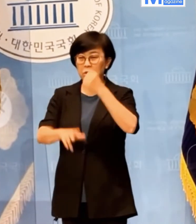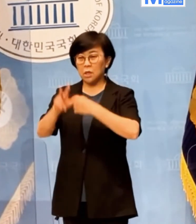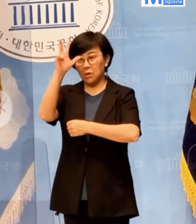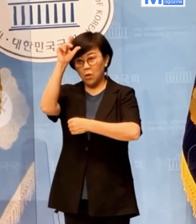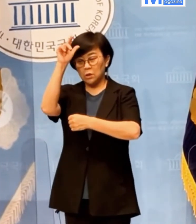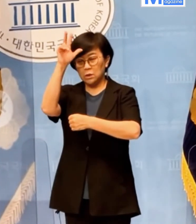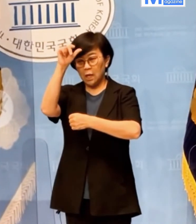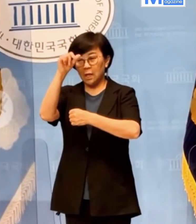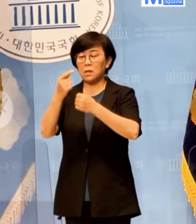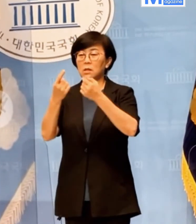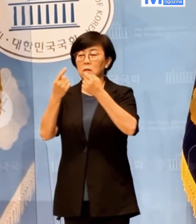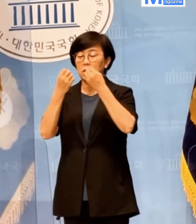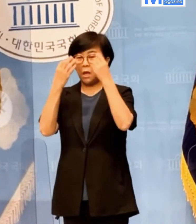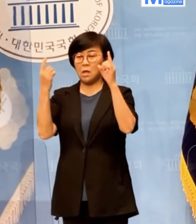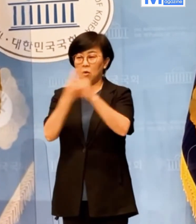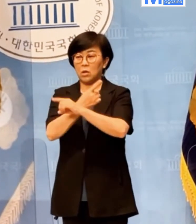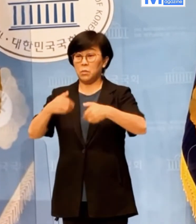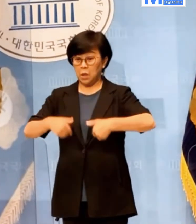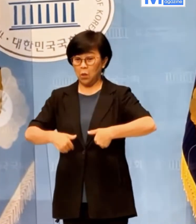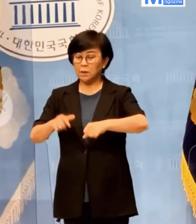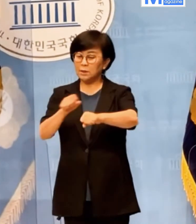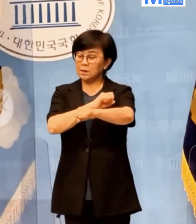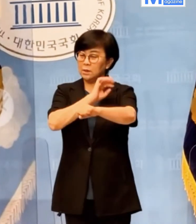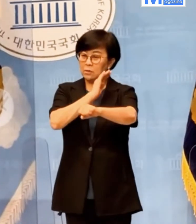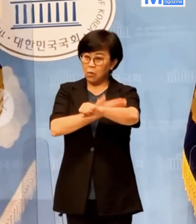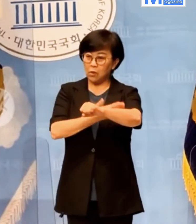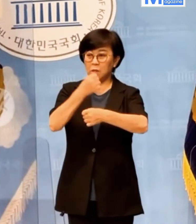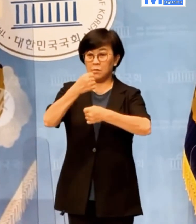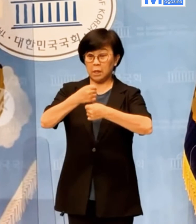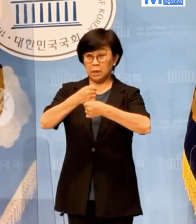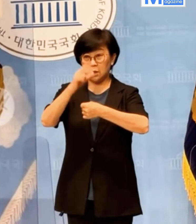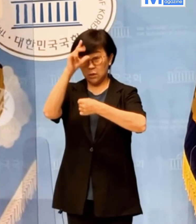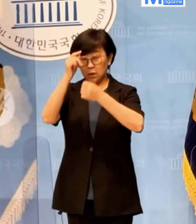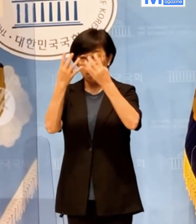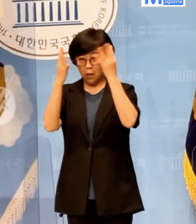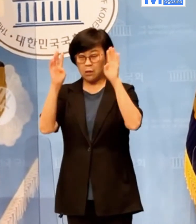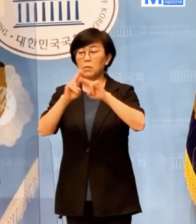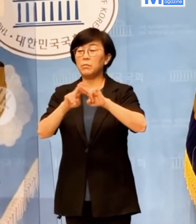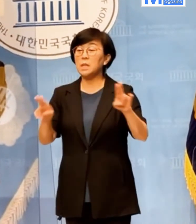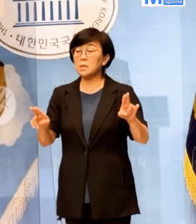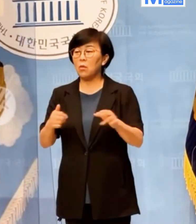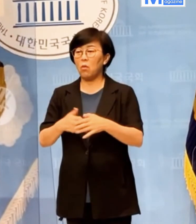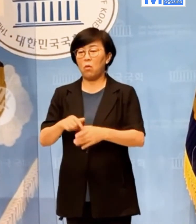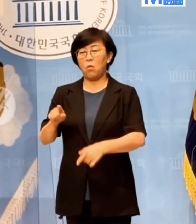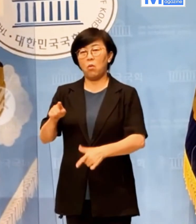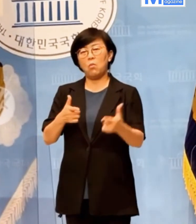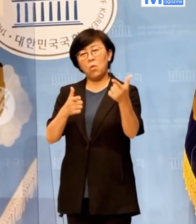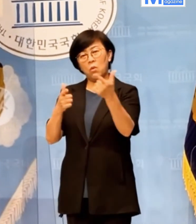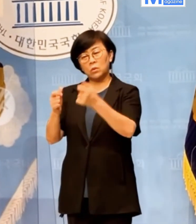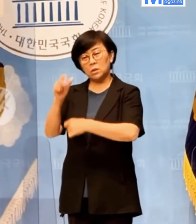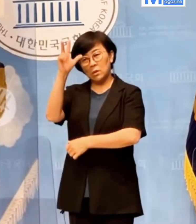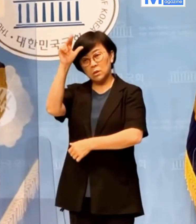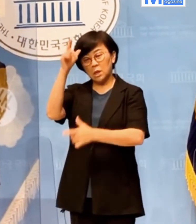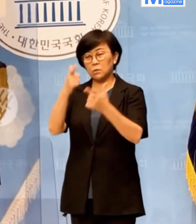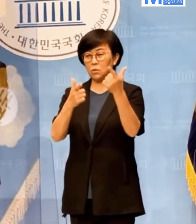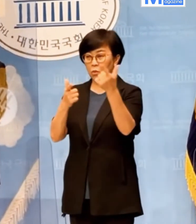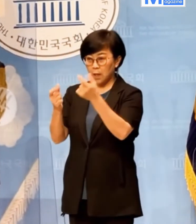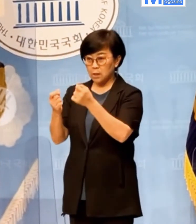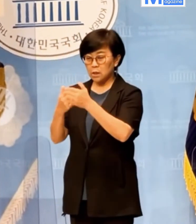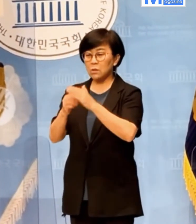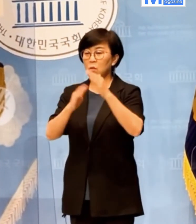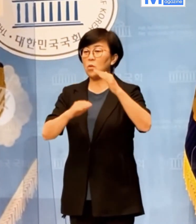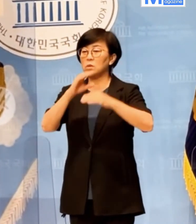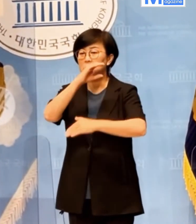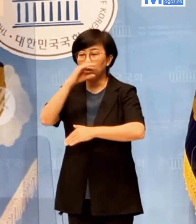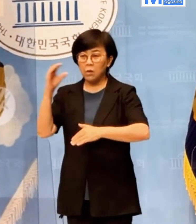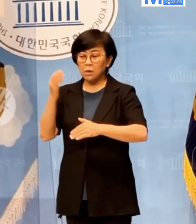경찰개혁이 필요합니다. 특권을 생산하던 경찰대학을 폐지하여 모든 경찰관에게